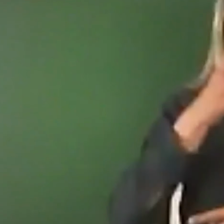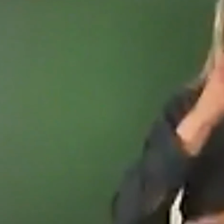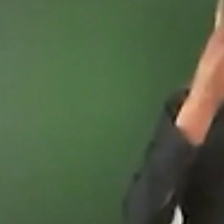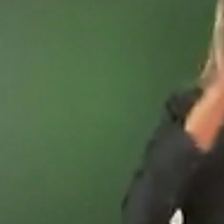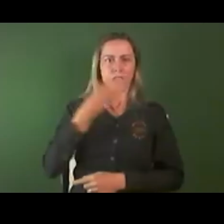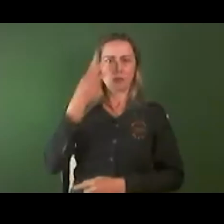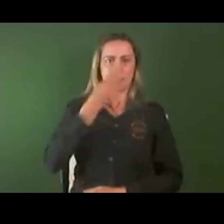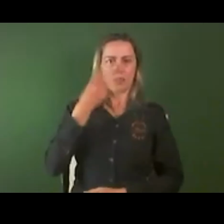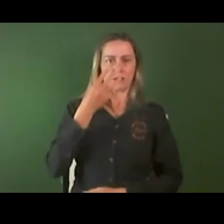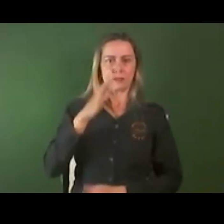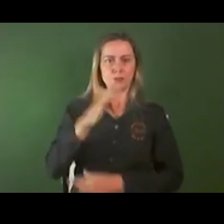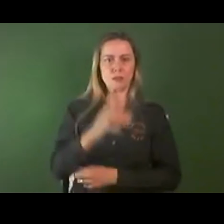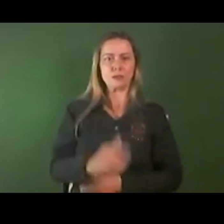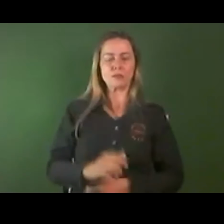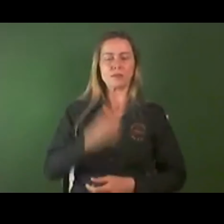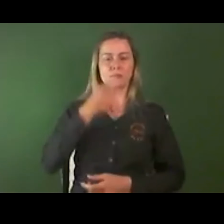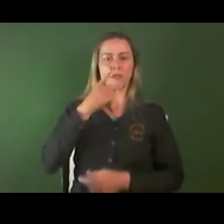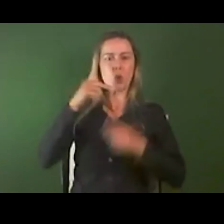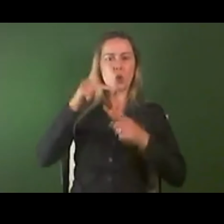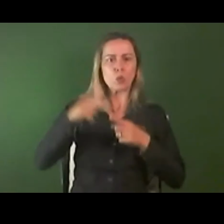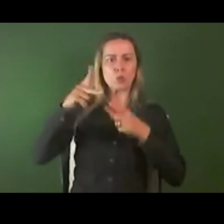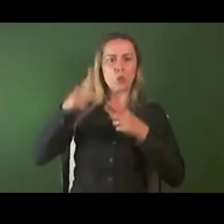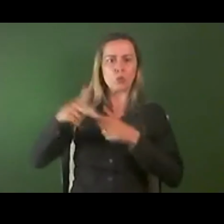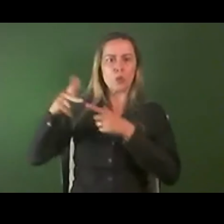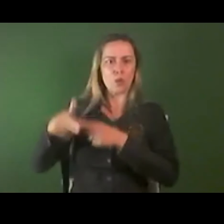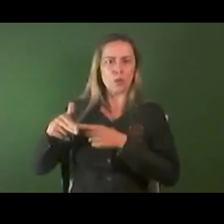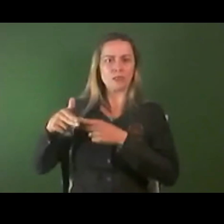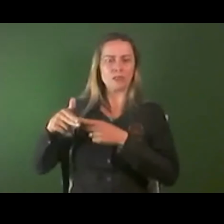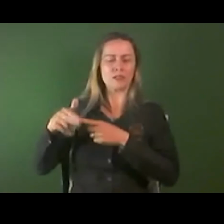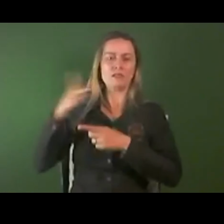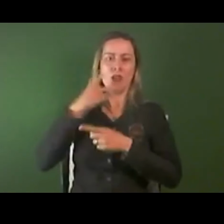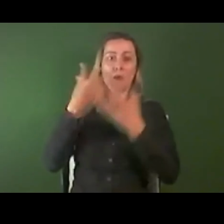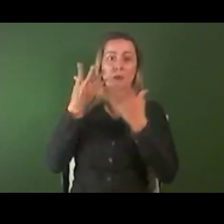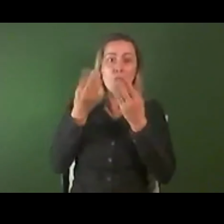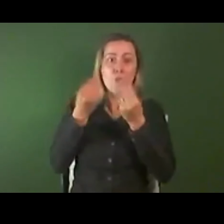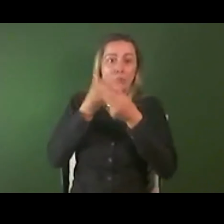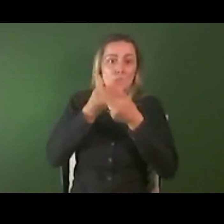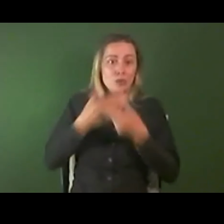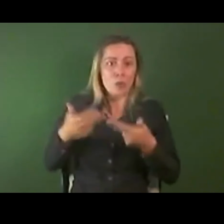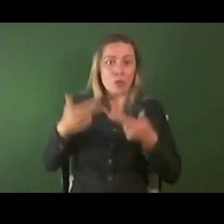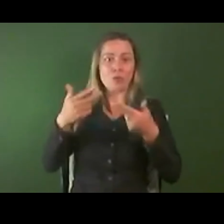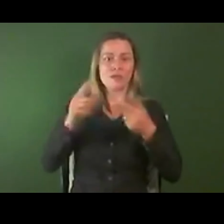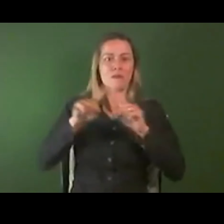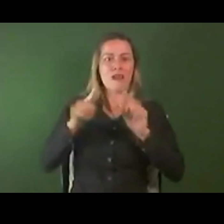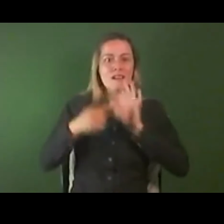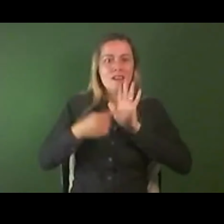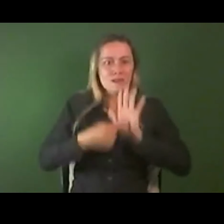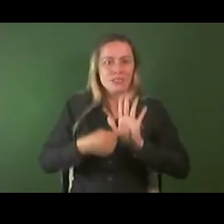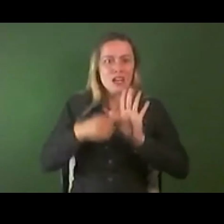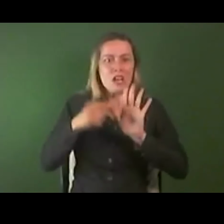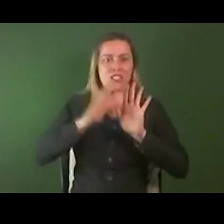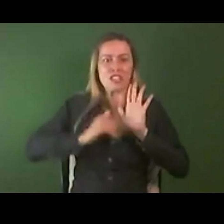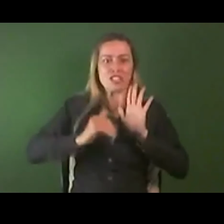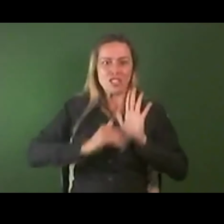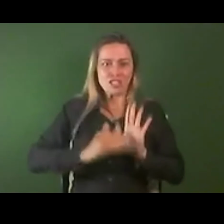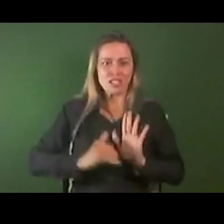aqui, eu fui cortando, deixei de falar de um monte de coisas, deixei de mostrar um monte de material para